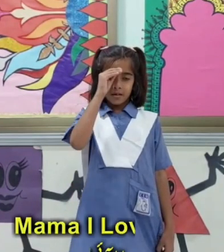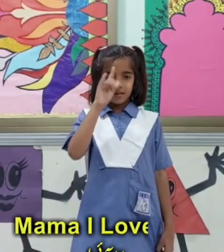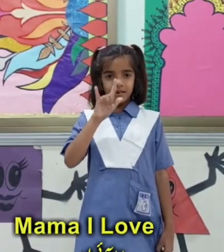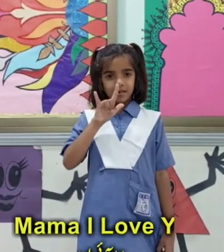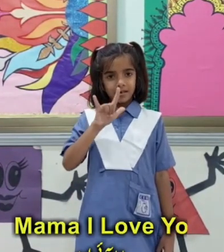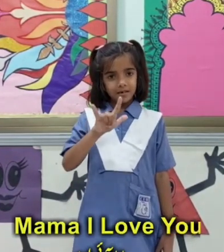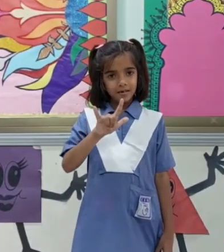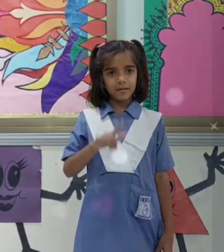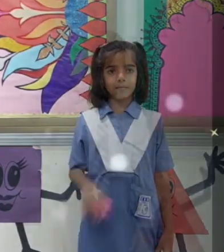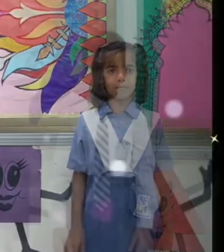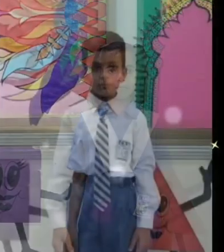मम्मा आई लव यू।